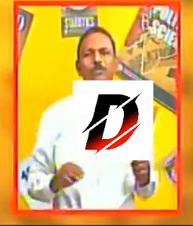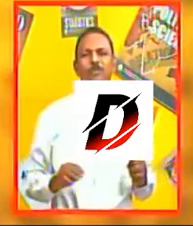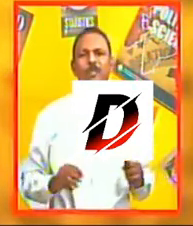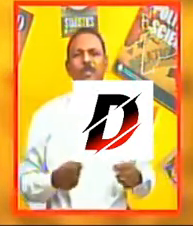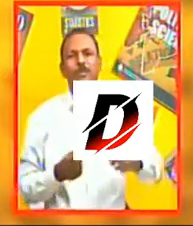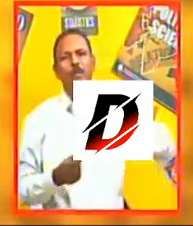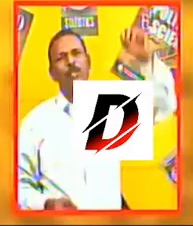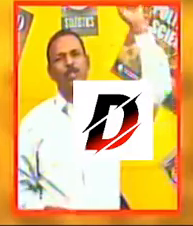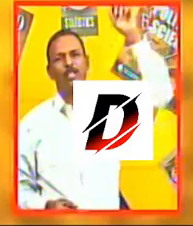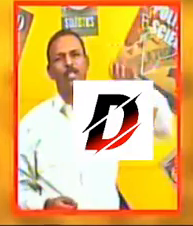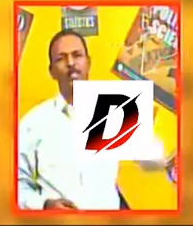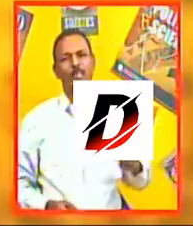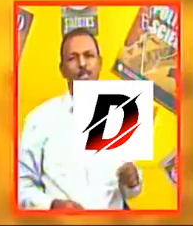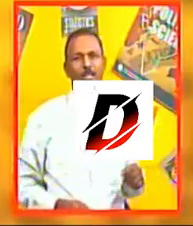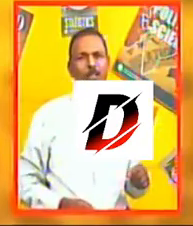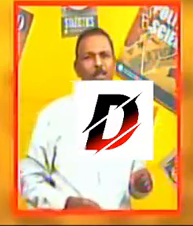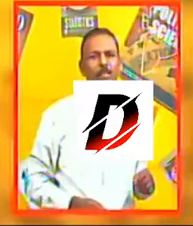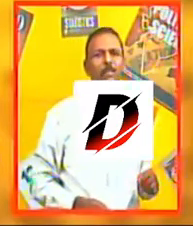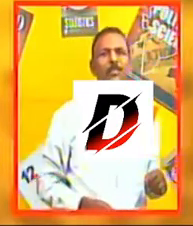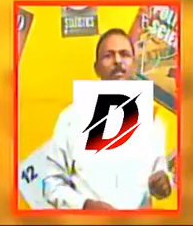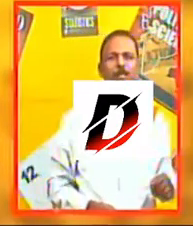இப்போ 10 மீட்டர் உயரத்திற்கு